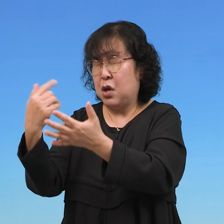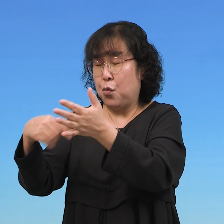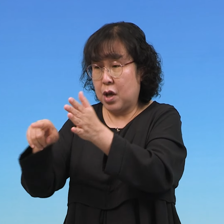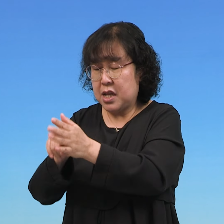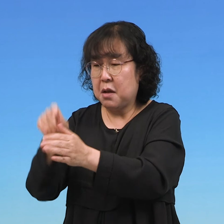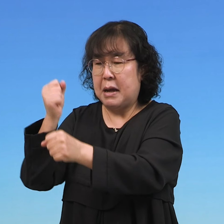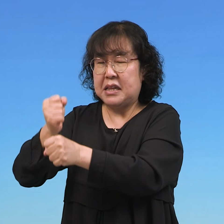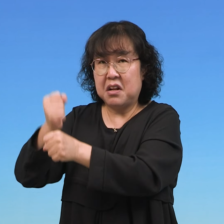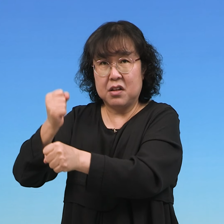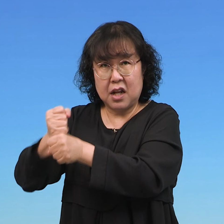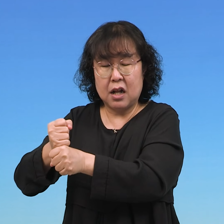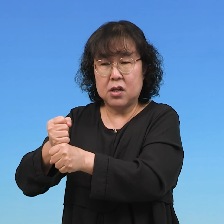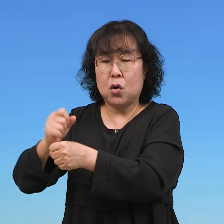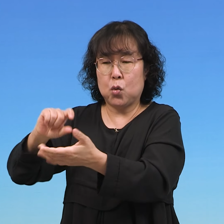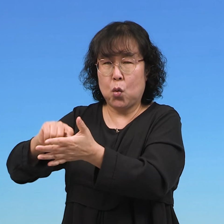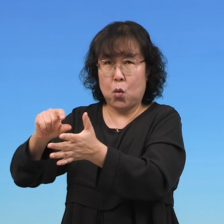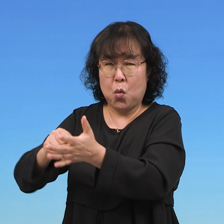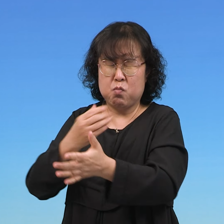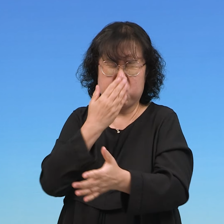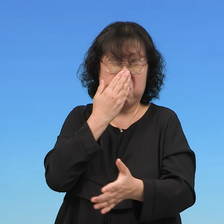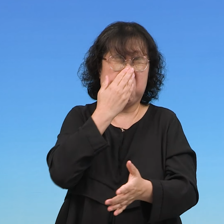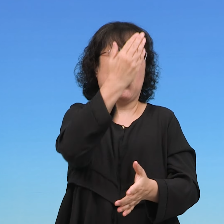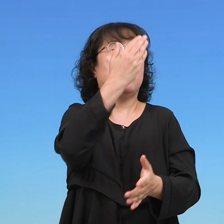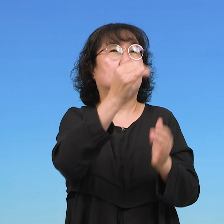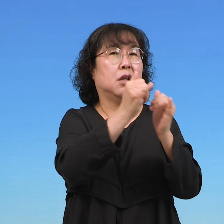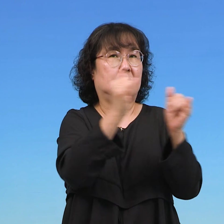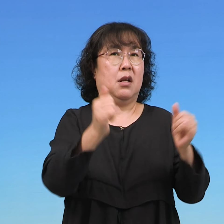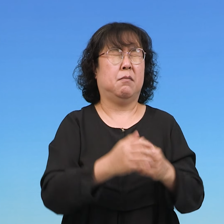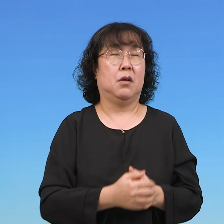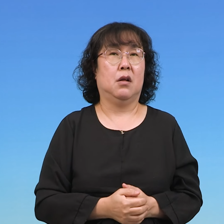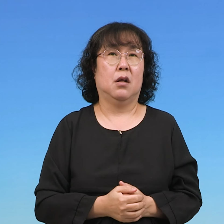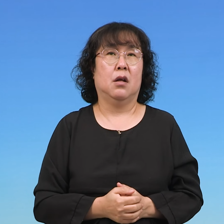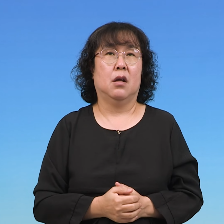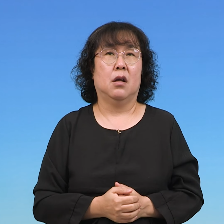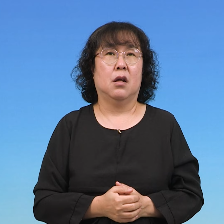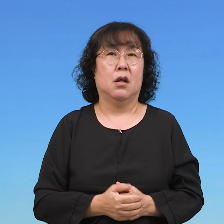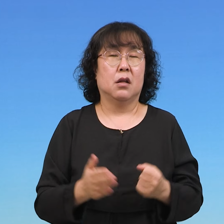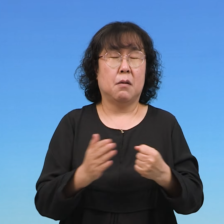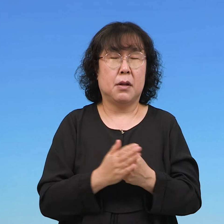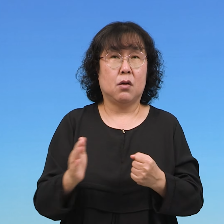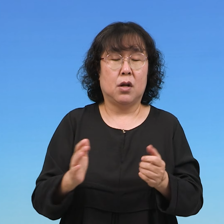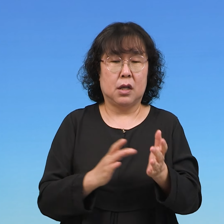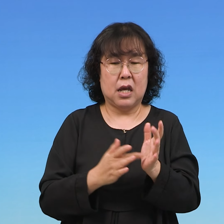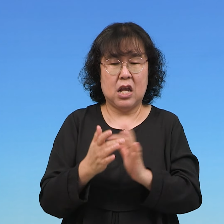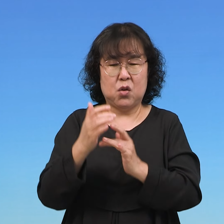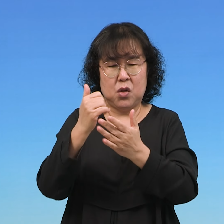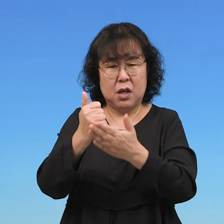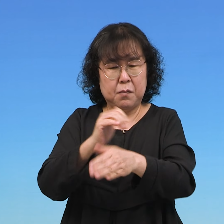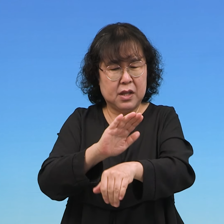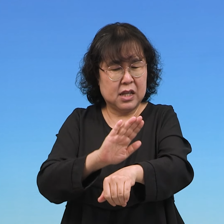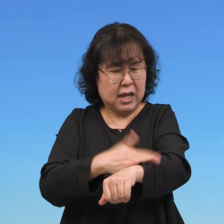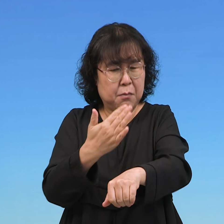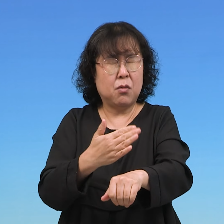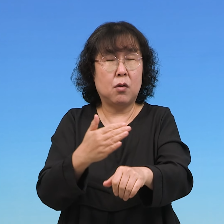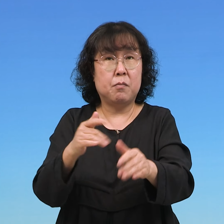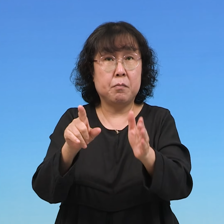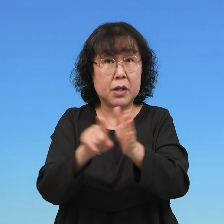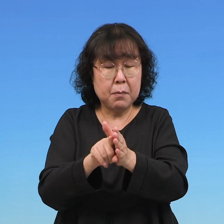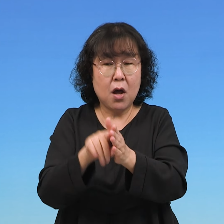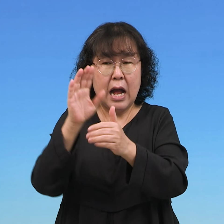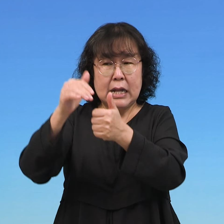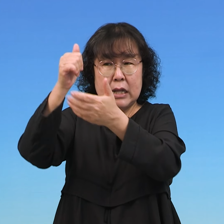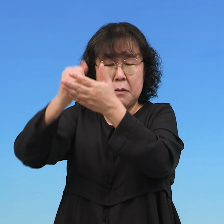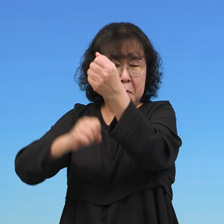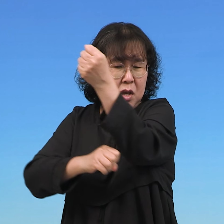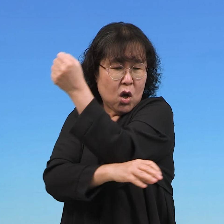교만했던 사람들 아닙니까? 이거 역시 오늘 예수 잘 못 믿으면은요,